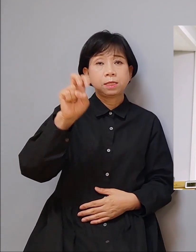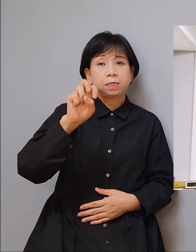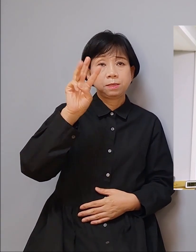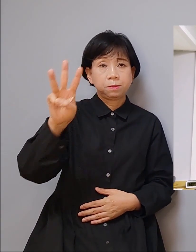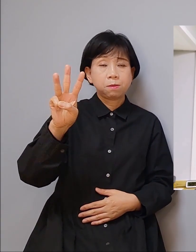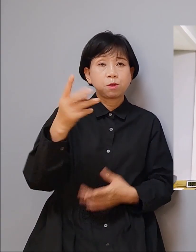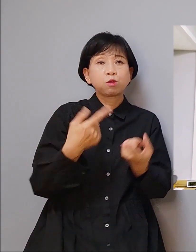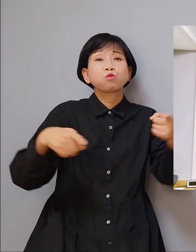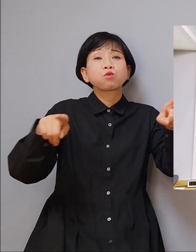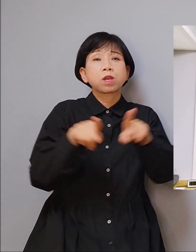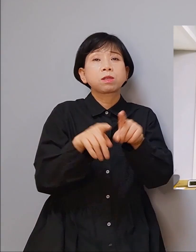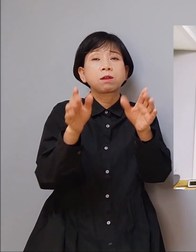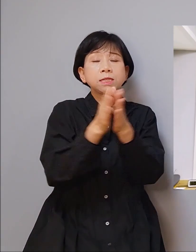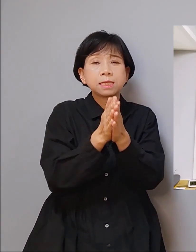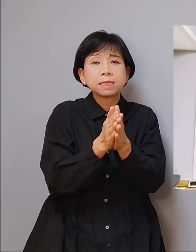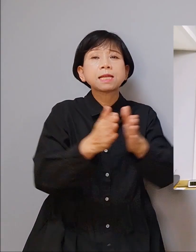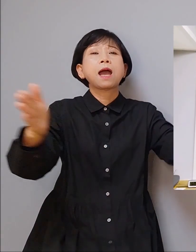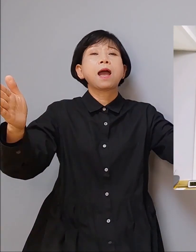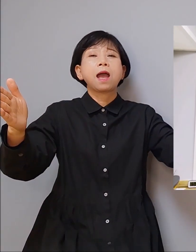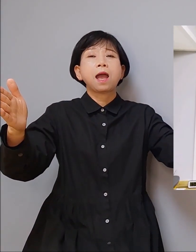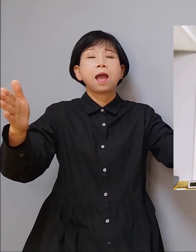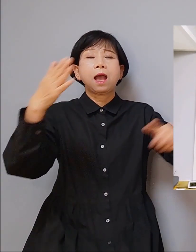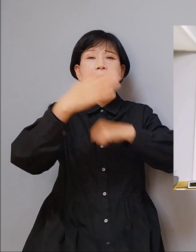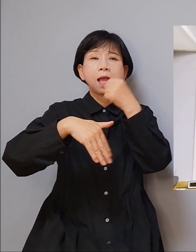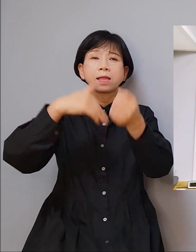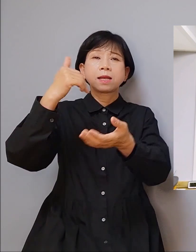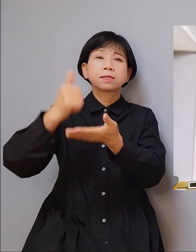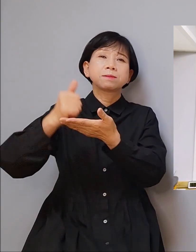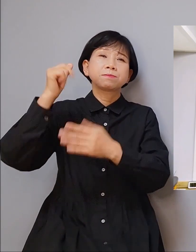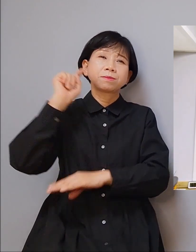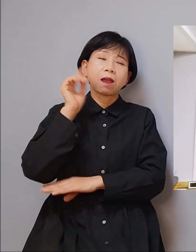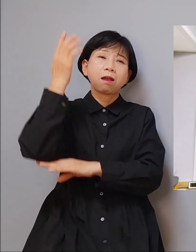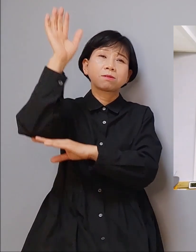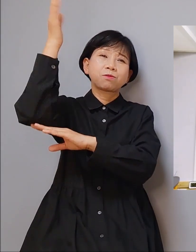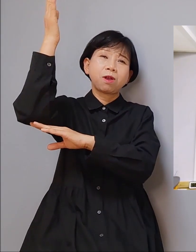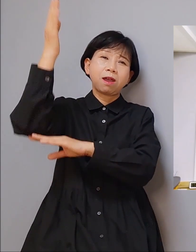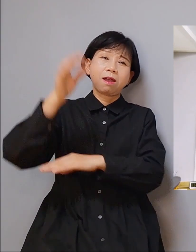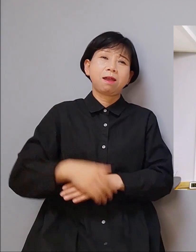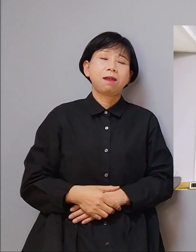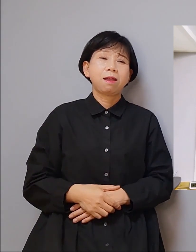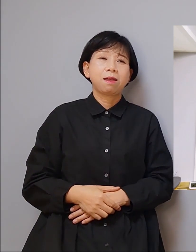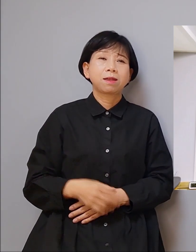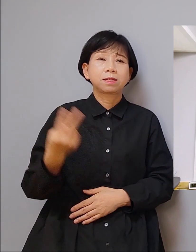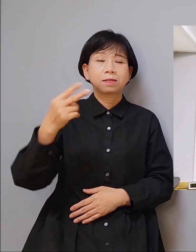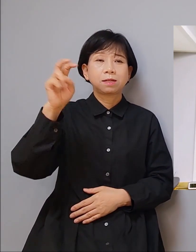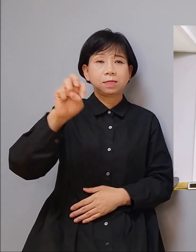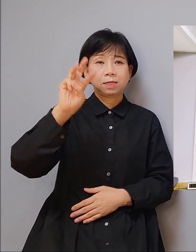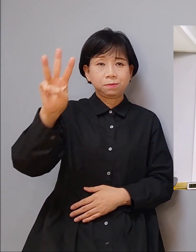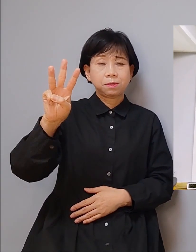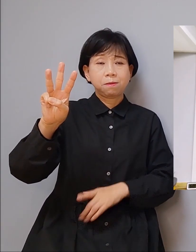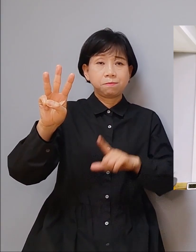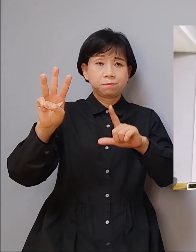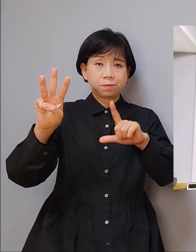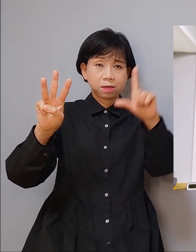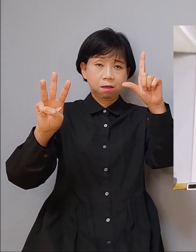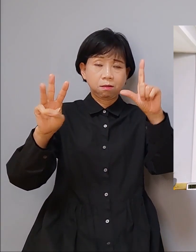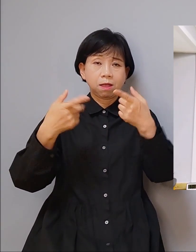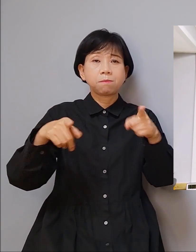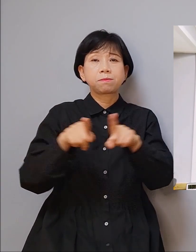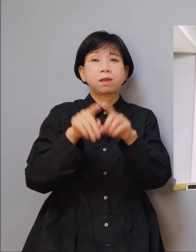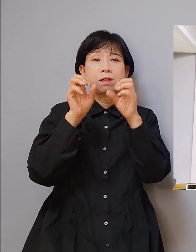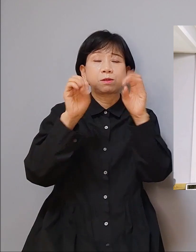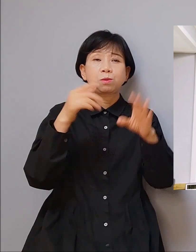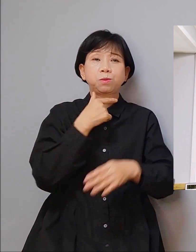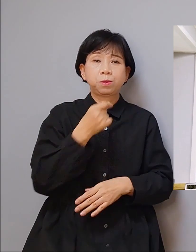2023년 투게더 시작을 알립니다. 하나님께 영광입니다. 2023년 함께 전도하기를